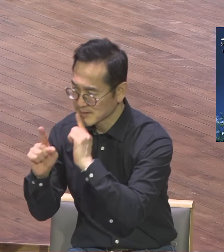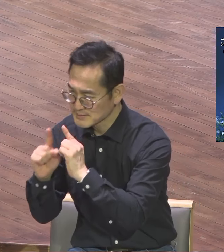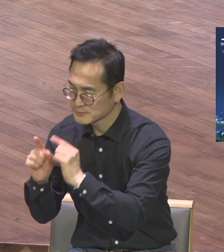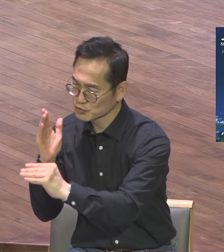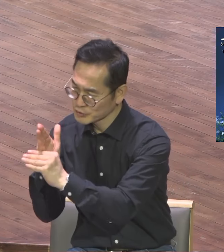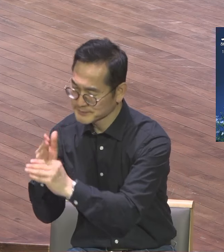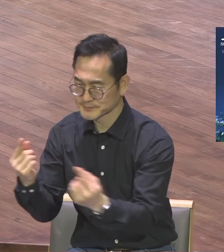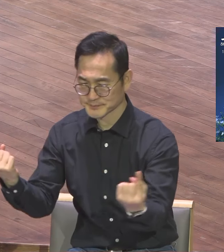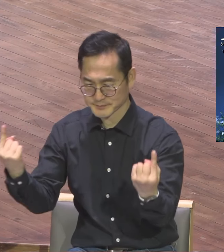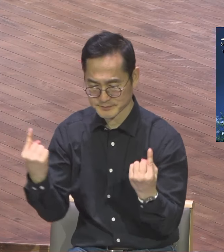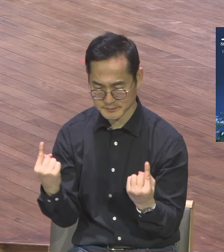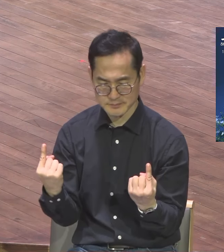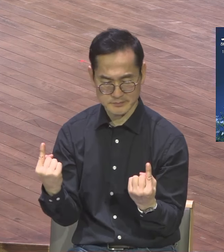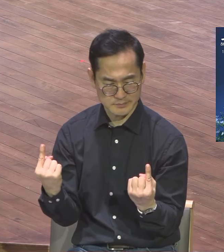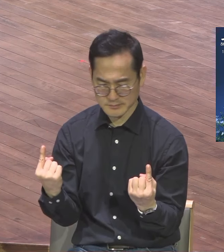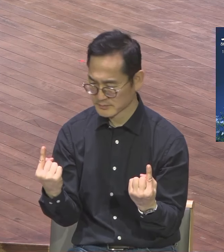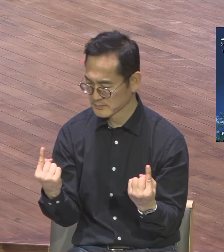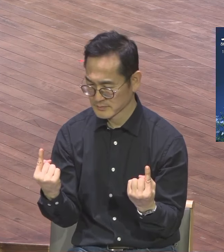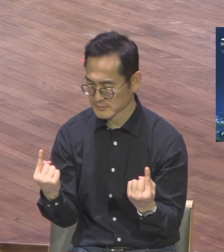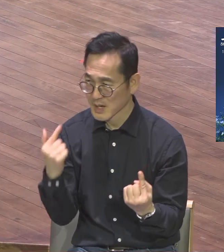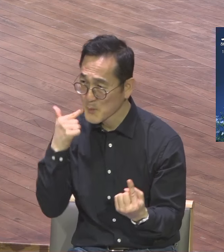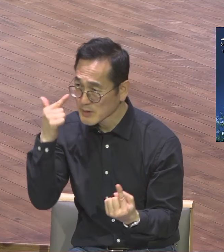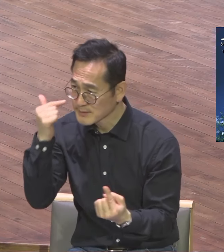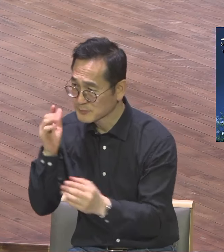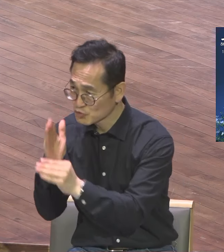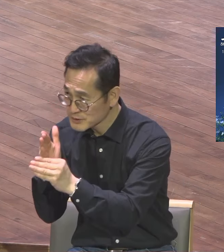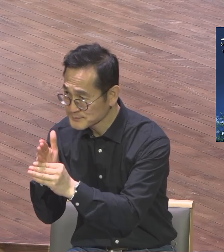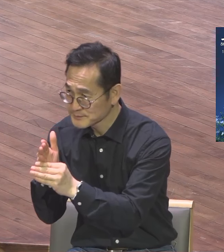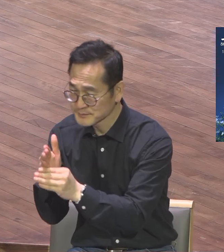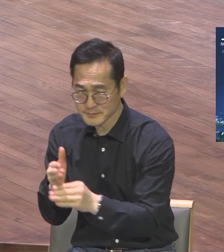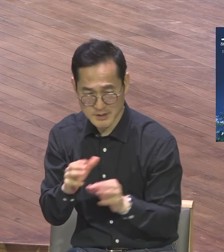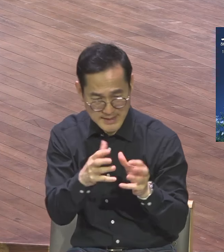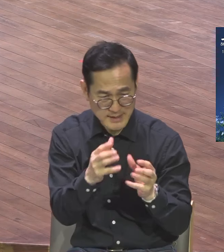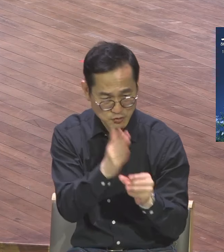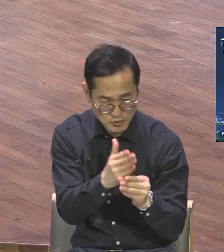중심이냐? 목회자의 말을 순종하고 있냐?